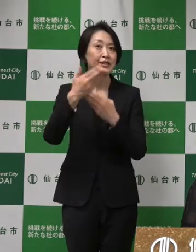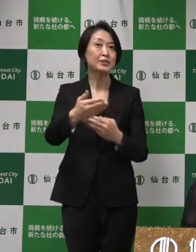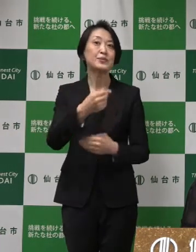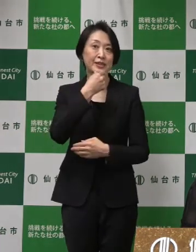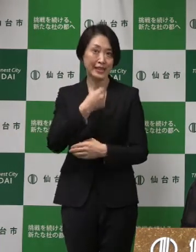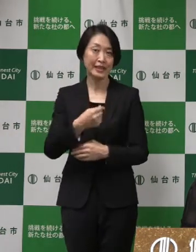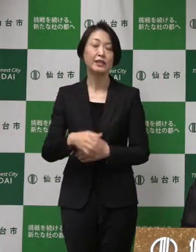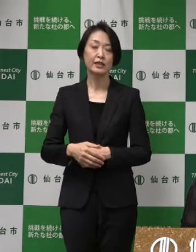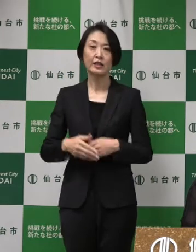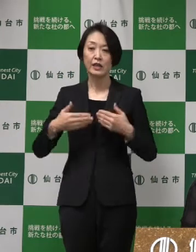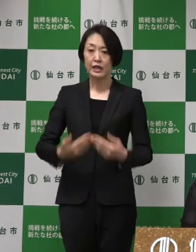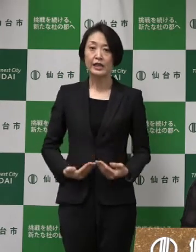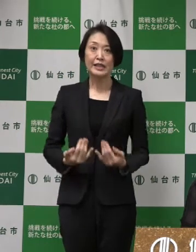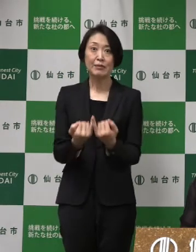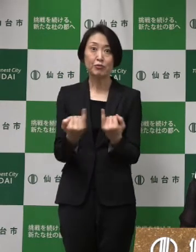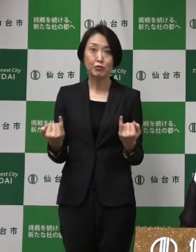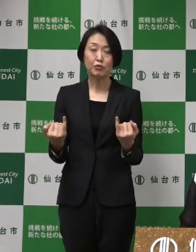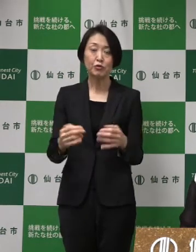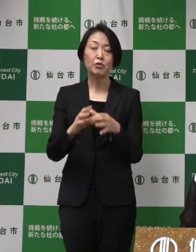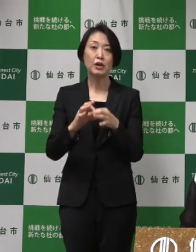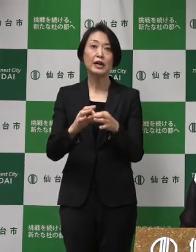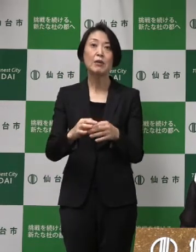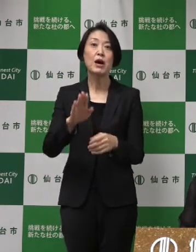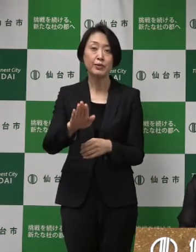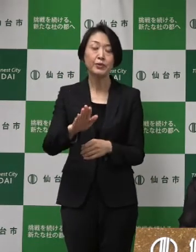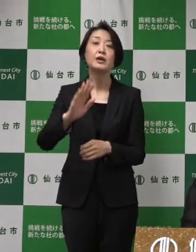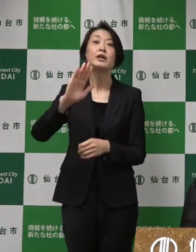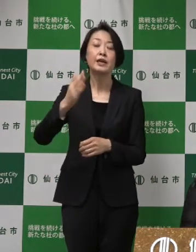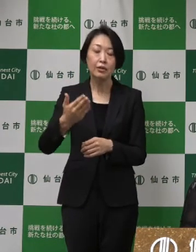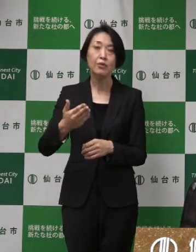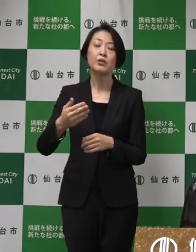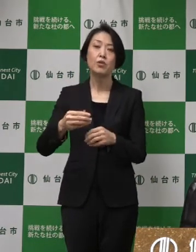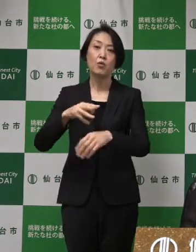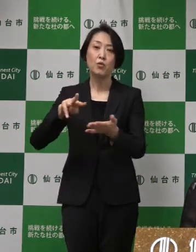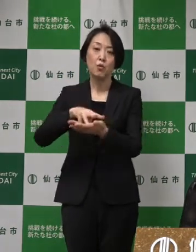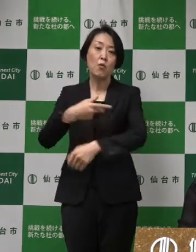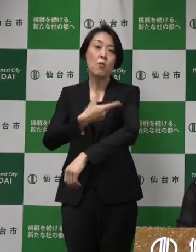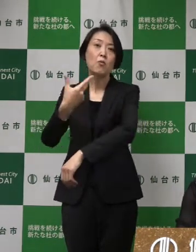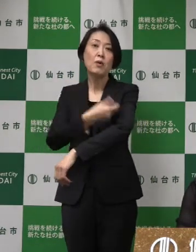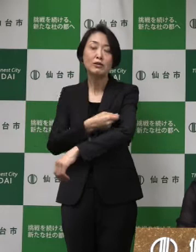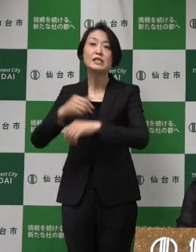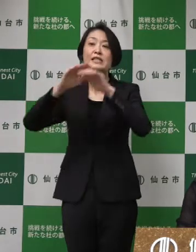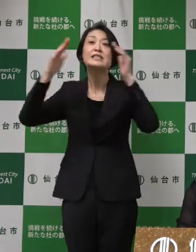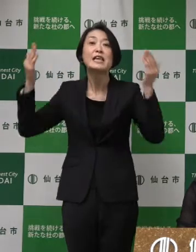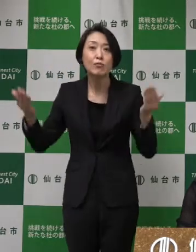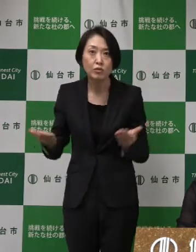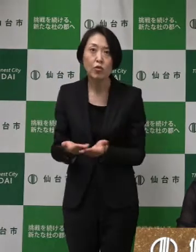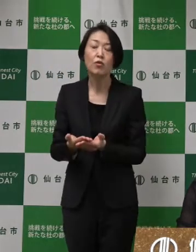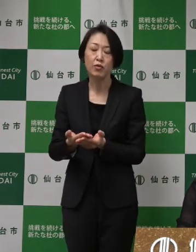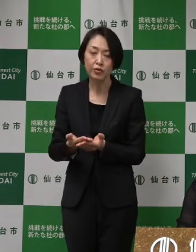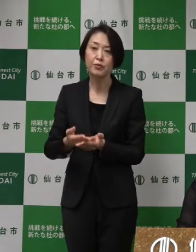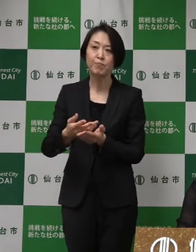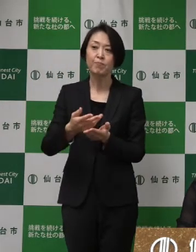入居の関係もあるんですけども、あの全体のワクチンの全体の供給量の見通しっていうの